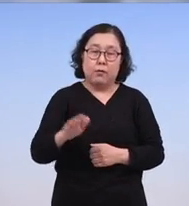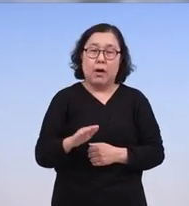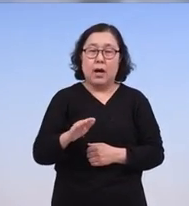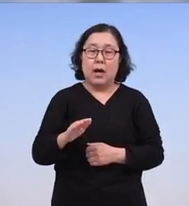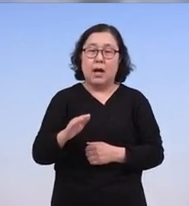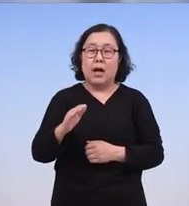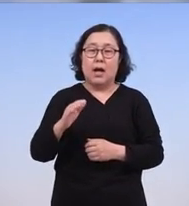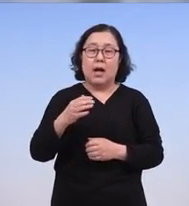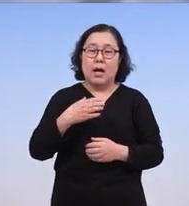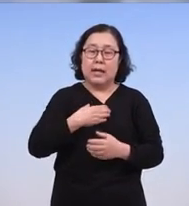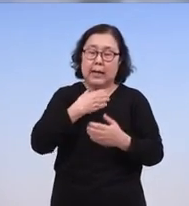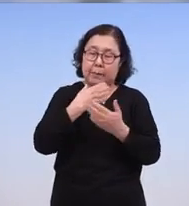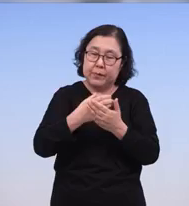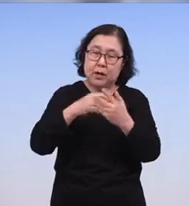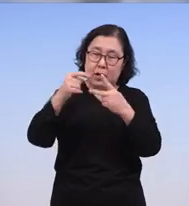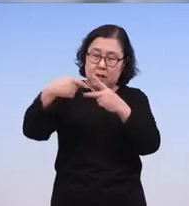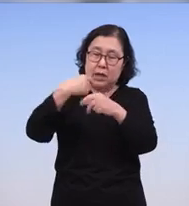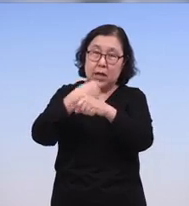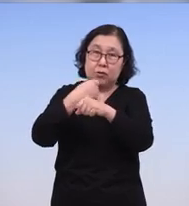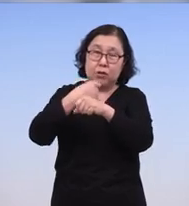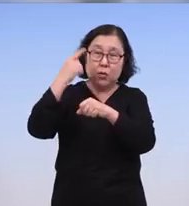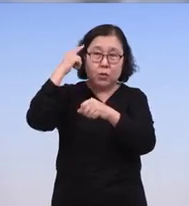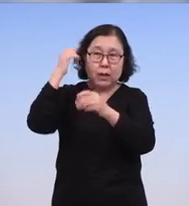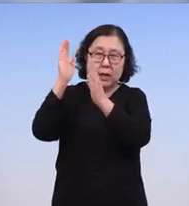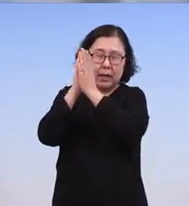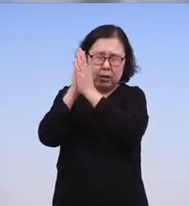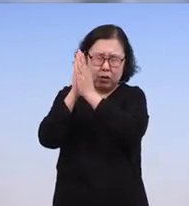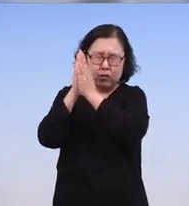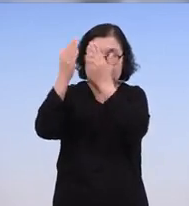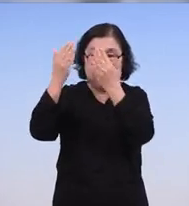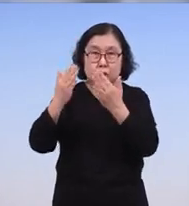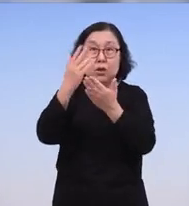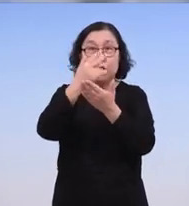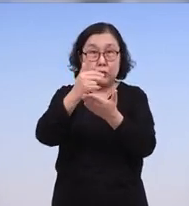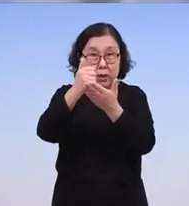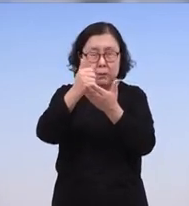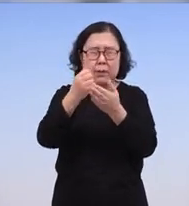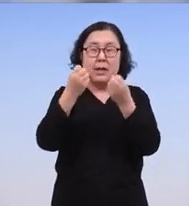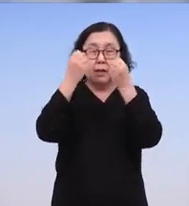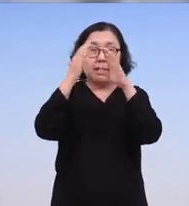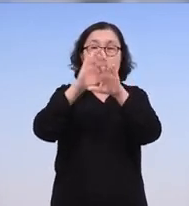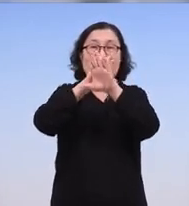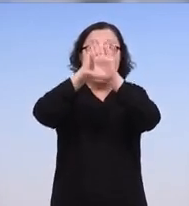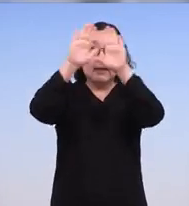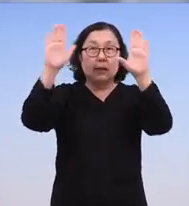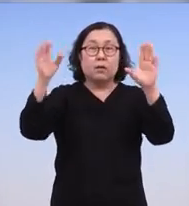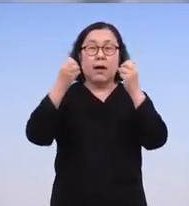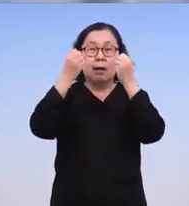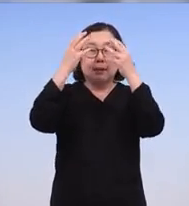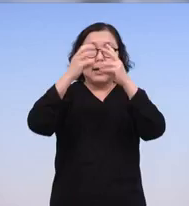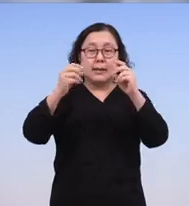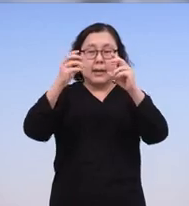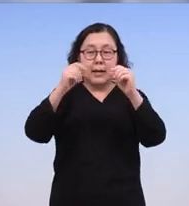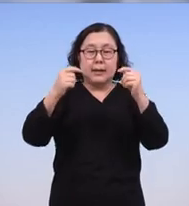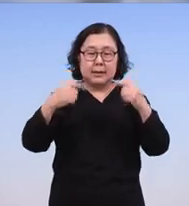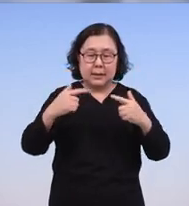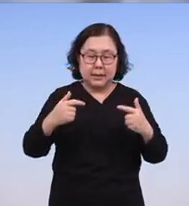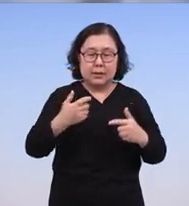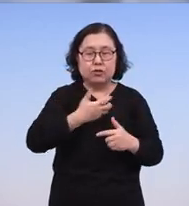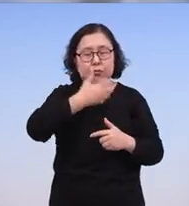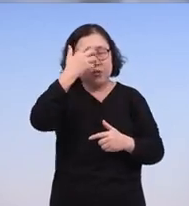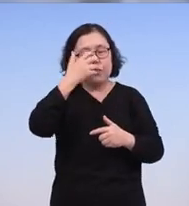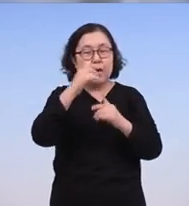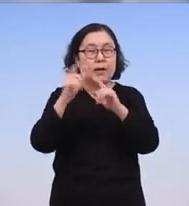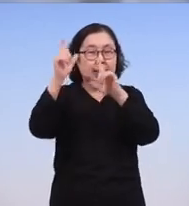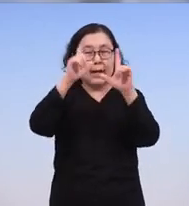우리를 공감해 주시는 주님, 우리 눈물을 닦아주시는 그 주님, 이게 새하늘과 새 땅을 늘 꿈꾸면서 살아가는 사람의